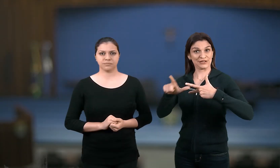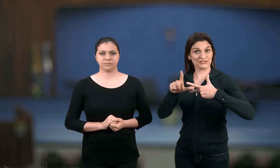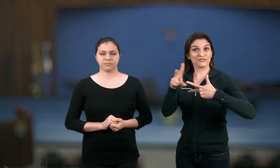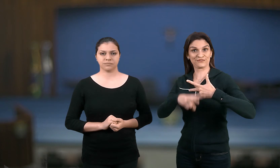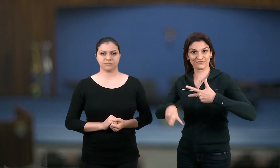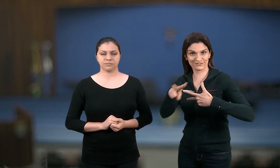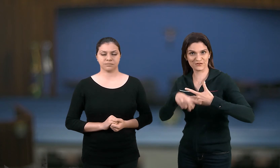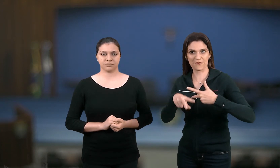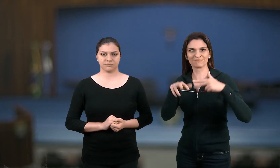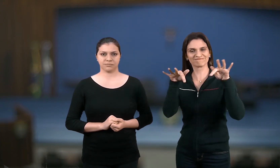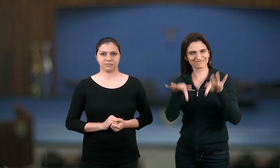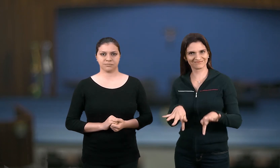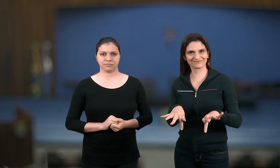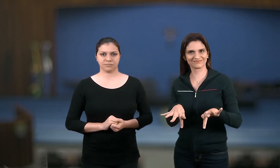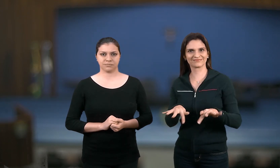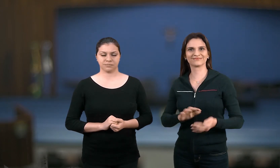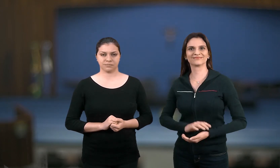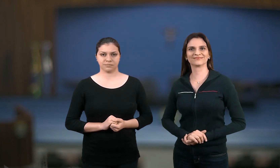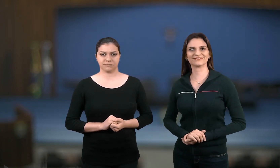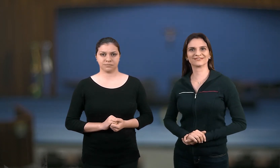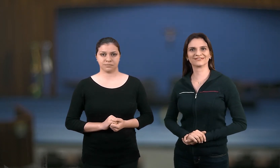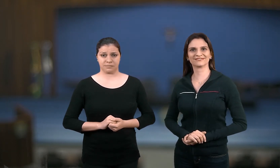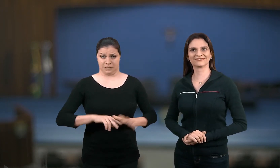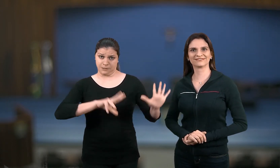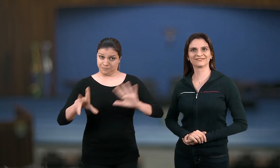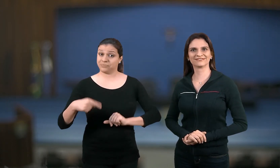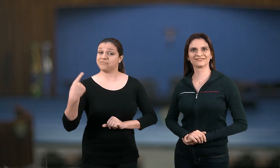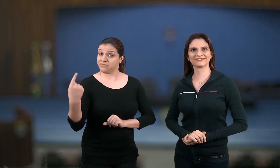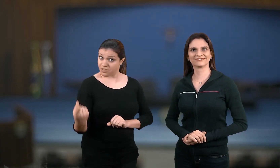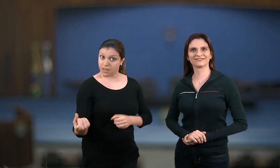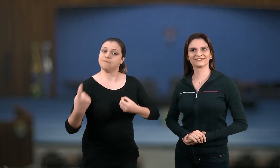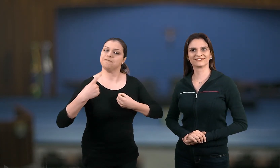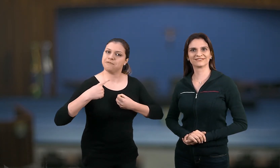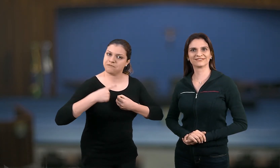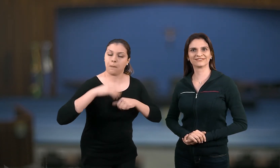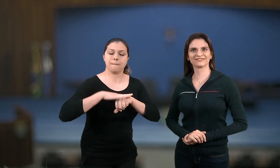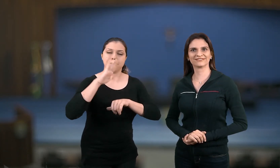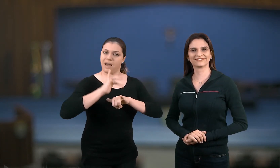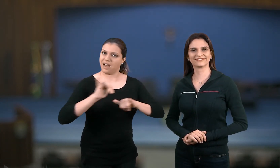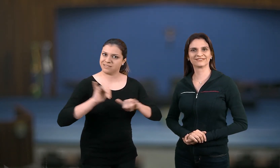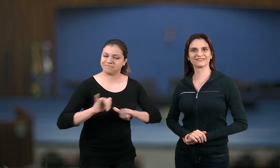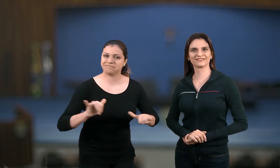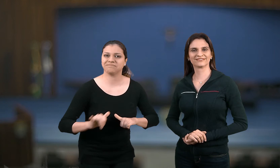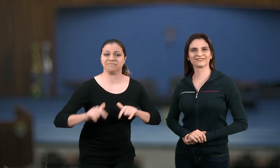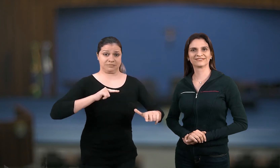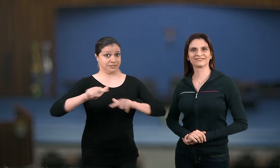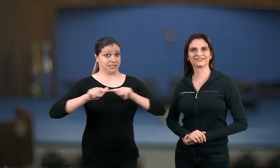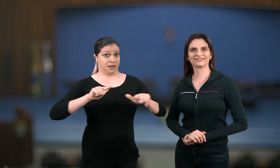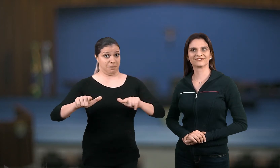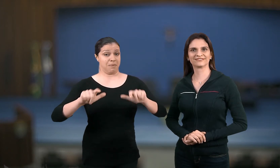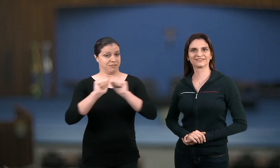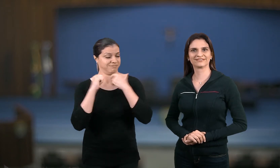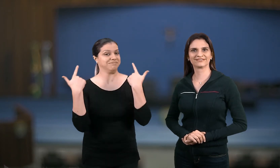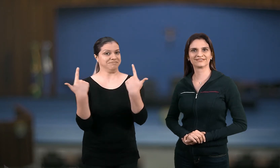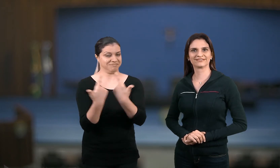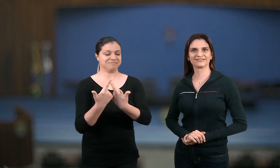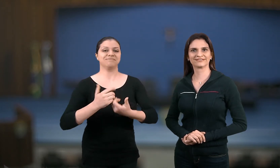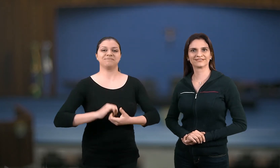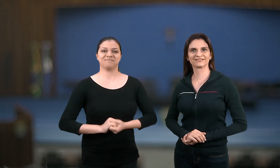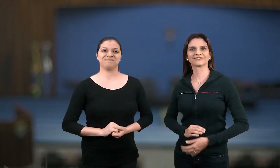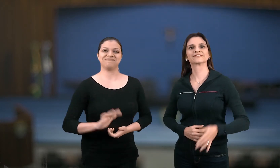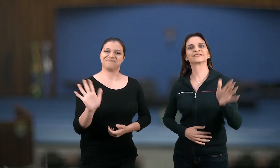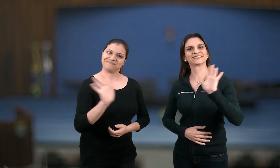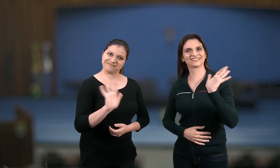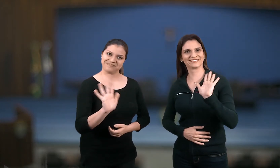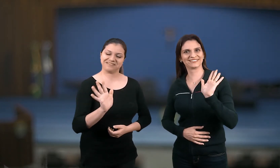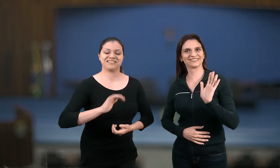O Legislativo Visual fica por aqui. Na próxima semana, voltamos com mais notícias sobre os trabalhos da Casa de